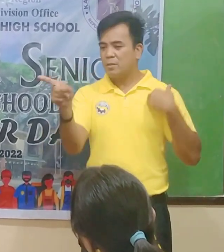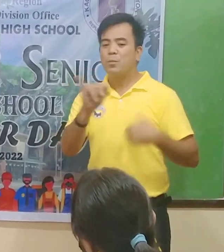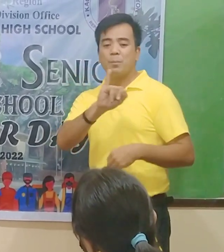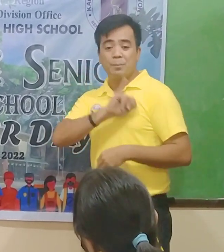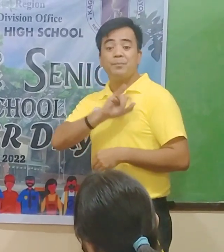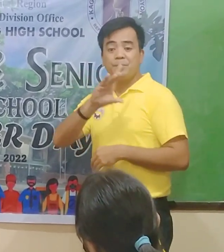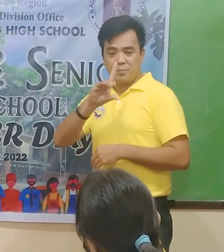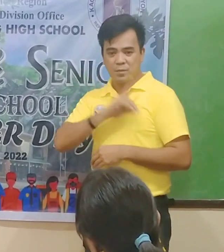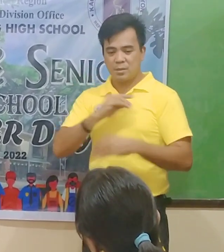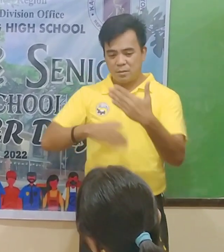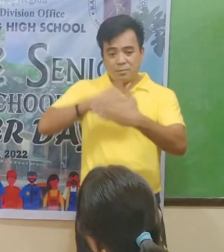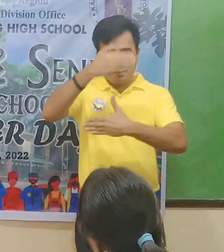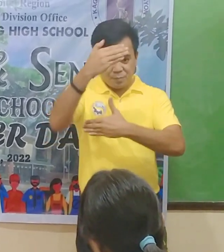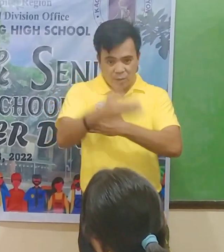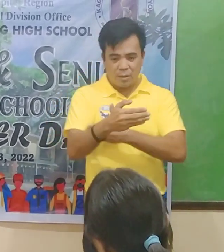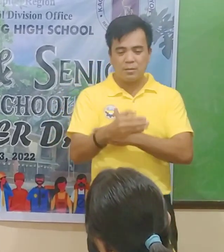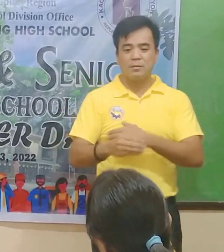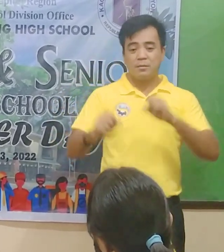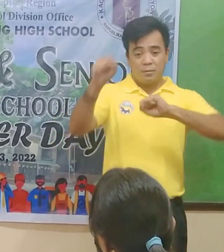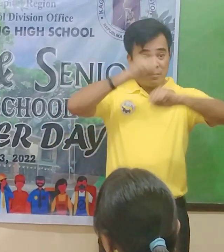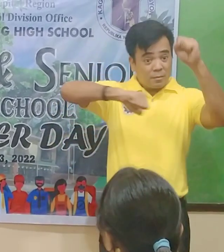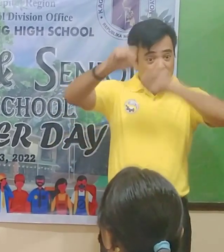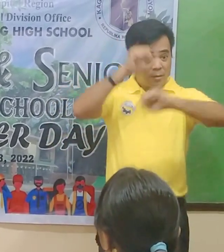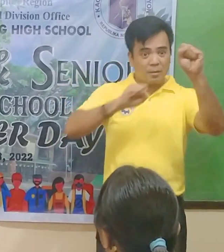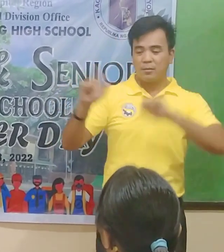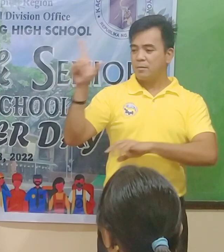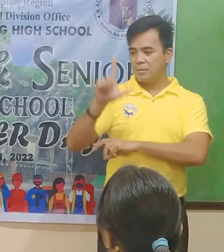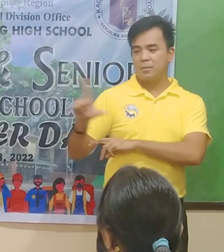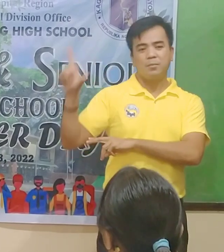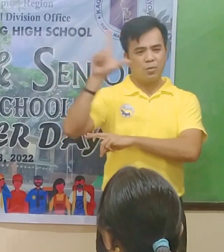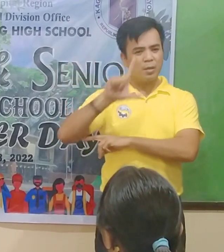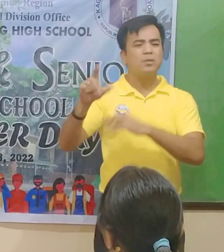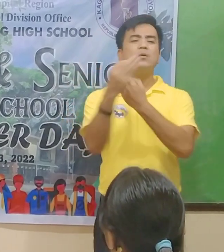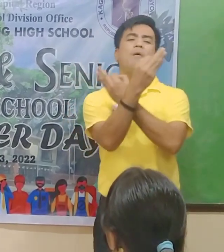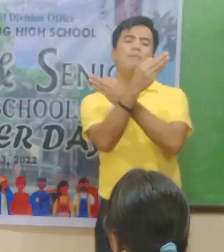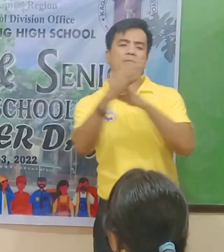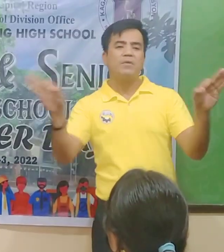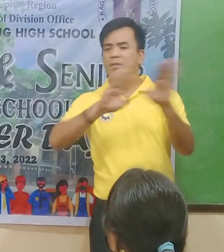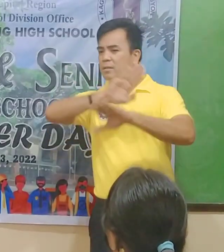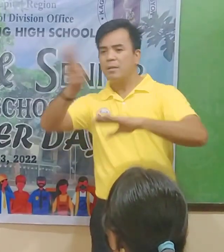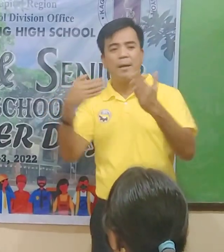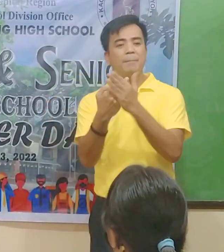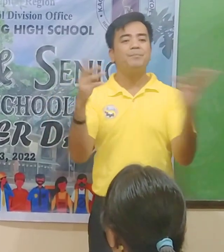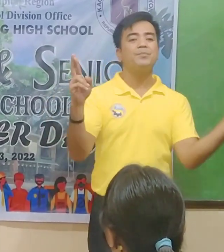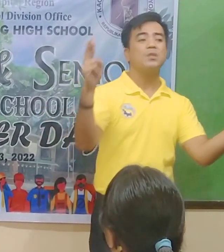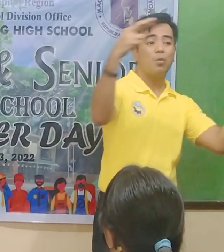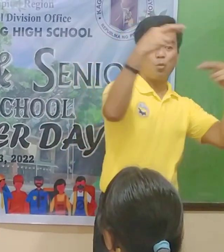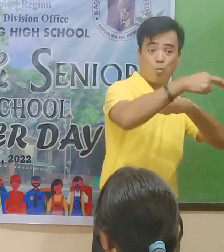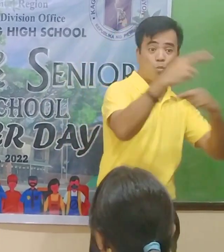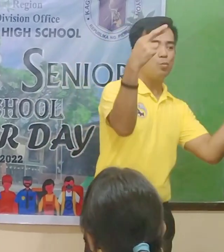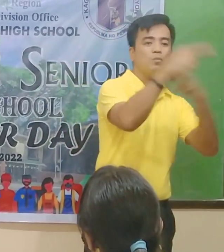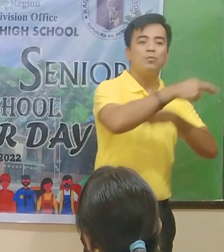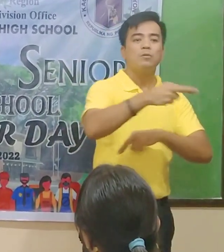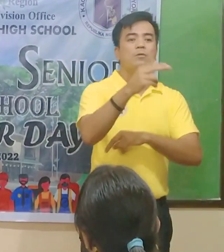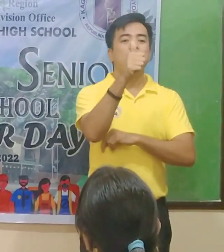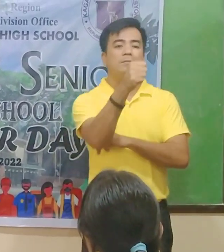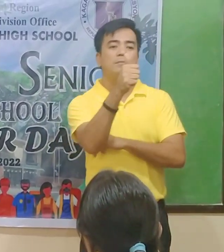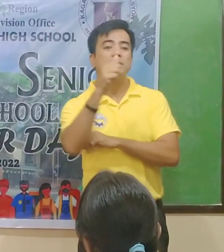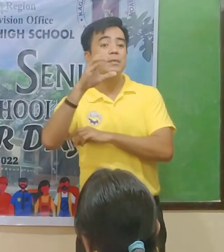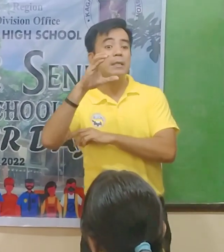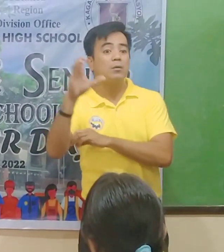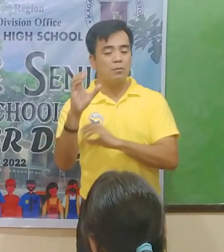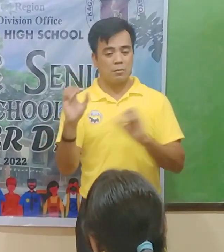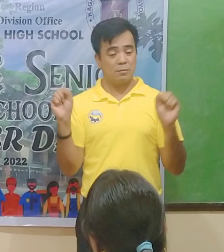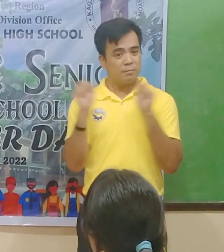ng aming mga laboratories po air condition na libre pong nagagamit ng ating mga student. Ibig sabihin, wala na po silang